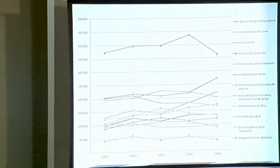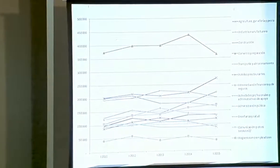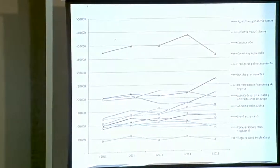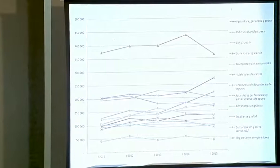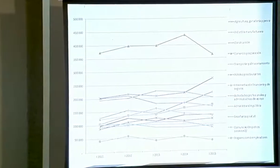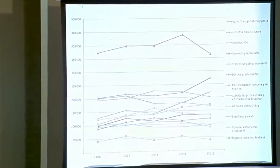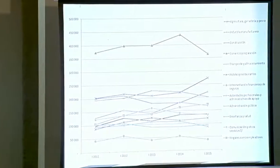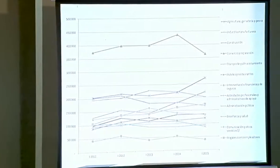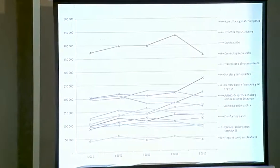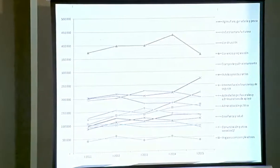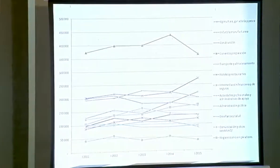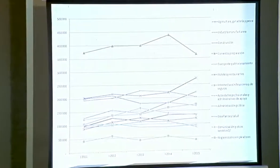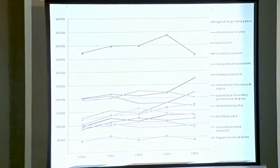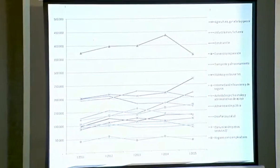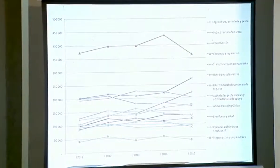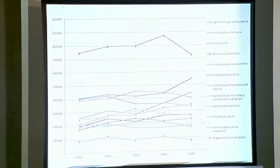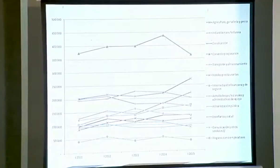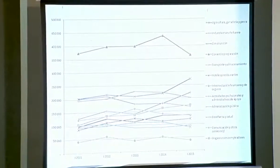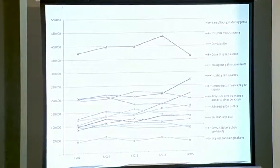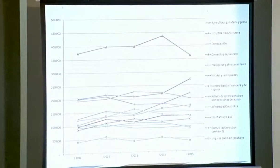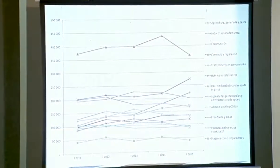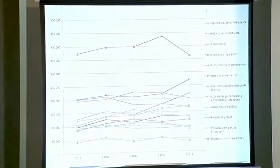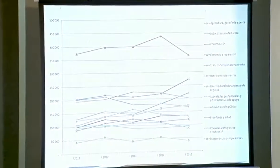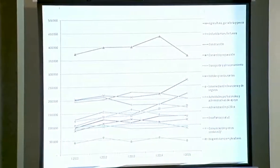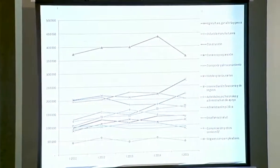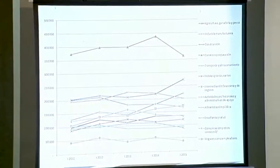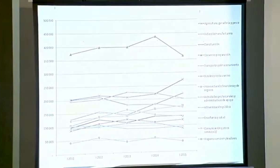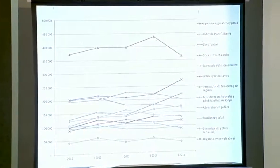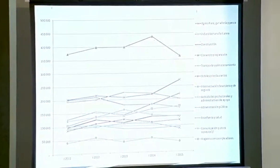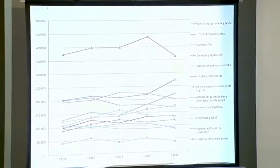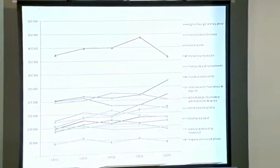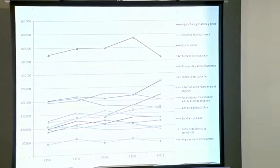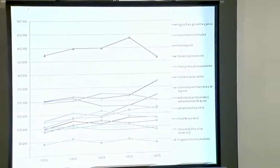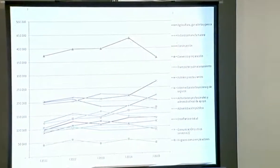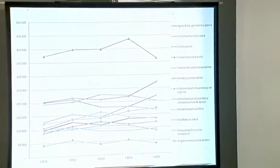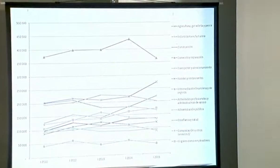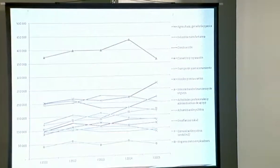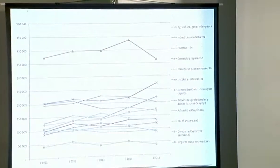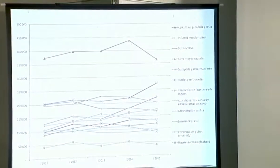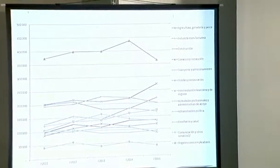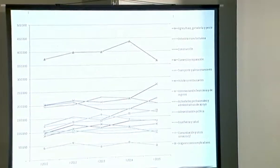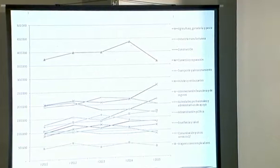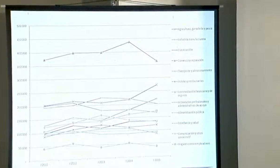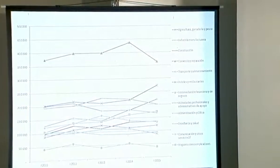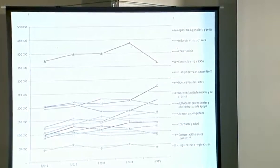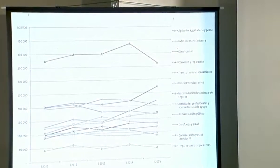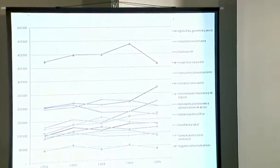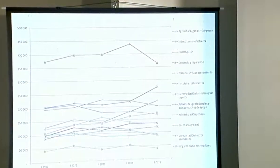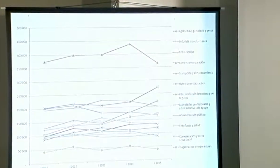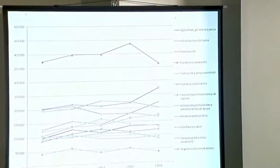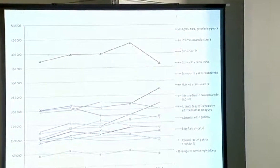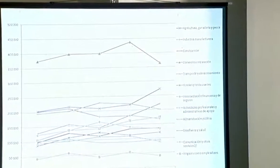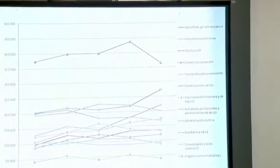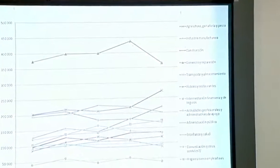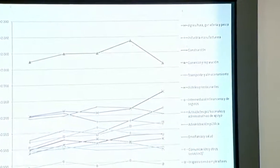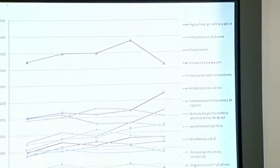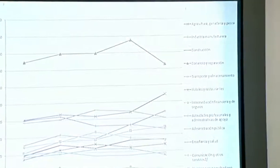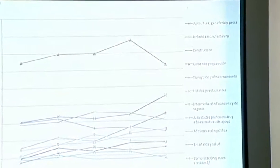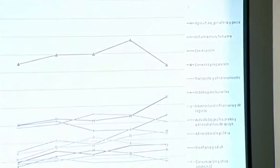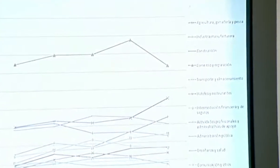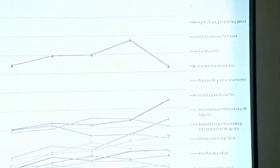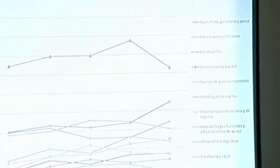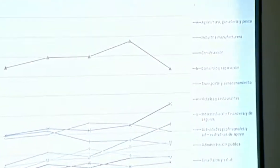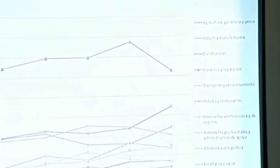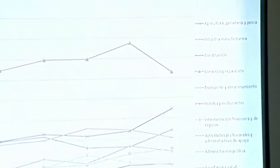sector comercio. Eso es. Entonces, yo quiero dejar clarísimo, que a nosotros, al